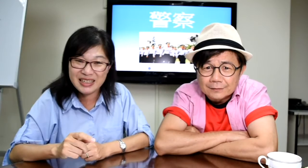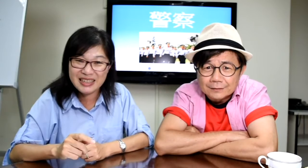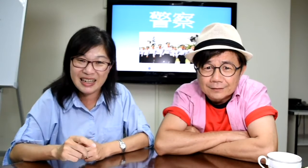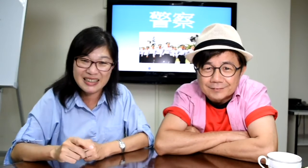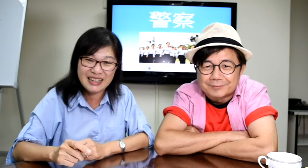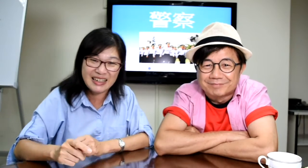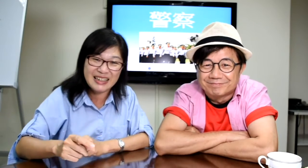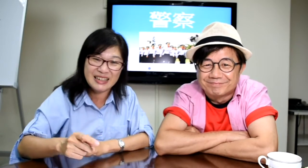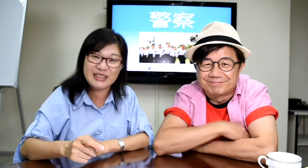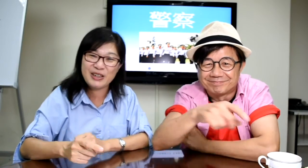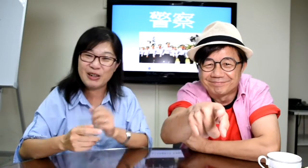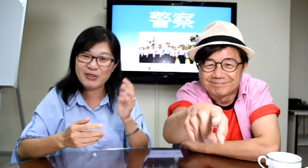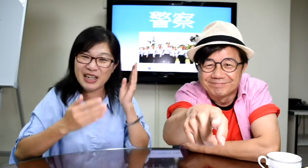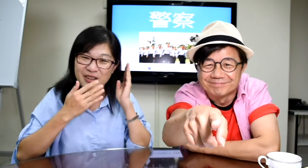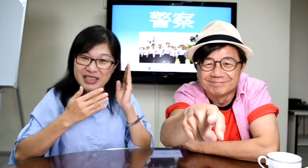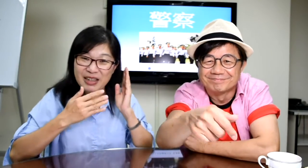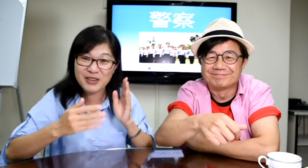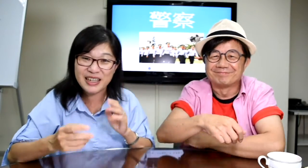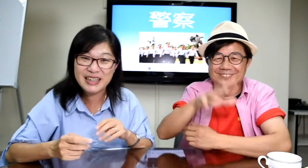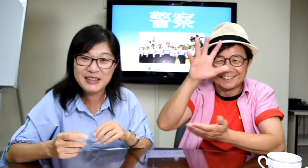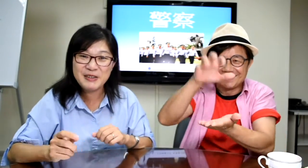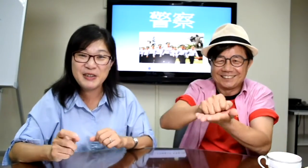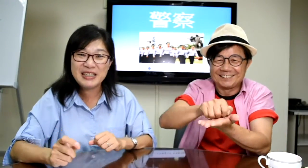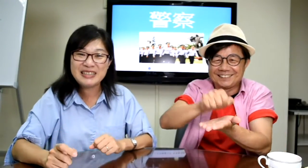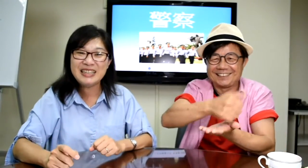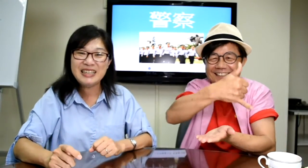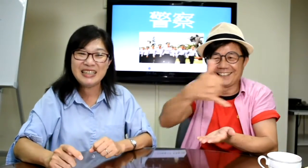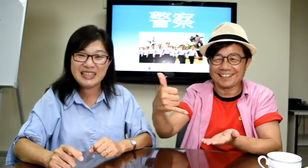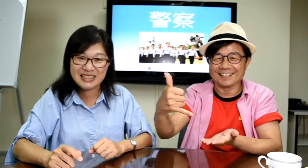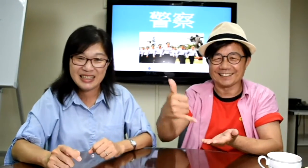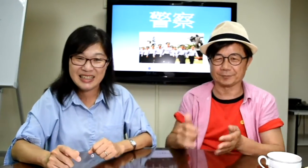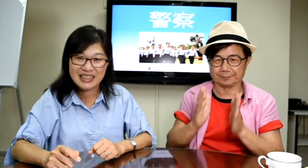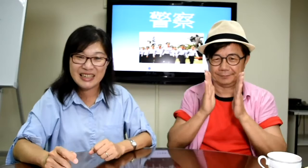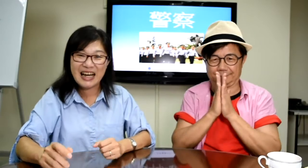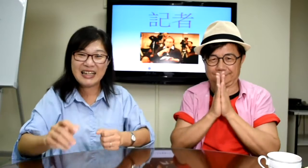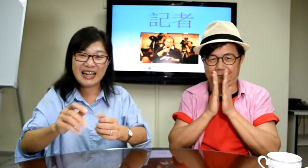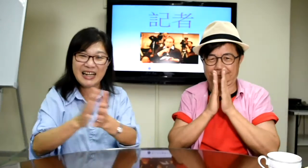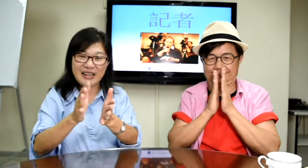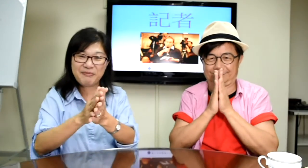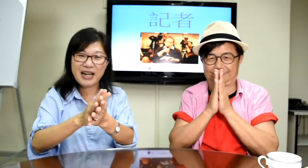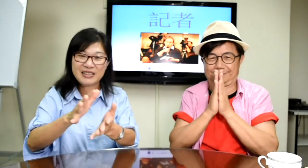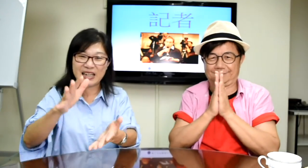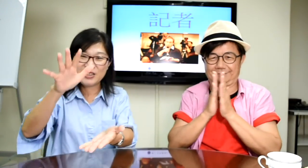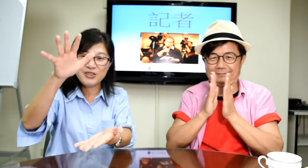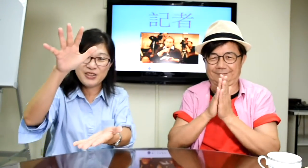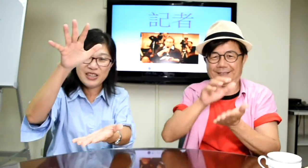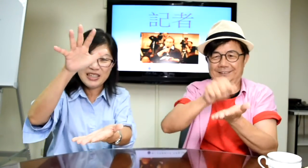点啊，对，聋人有猜对，记者，来来来，很棒，来手语，